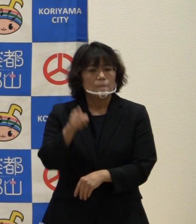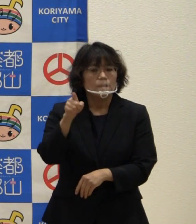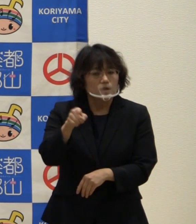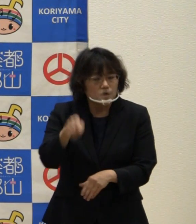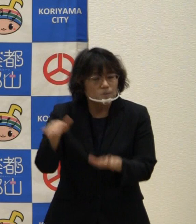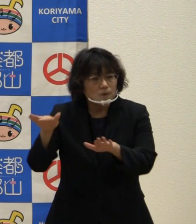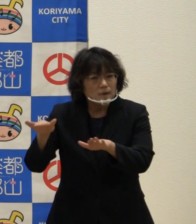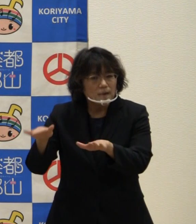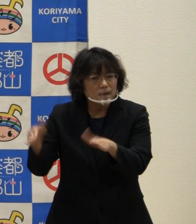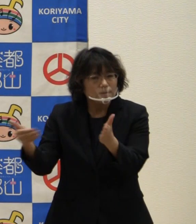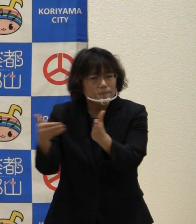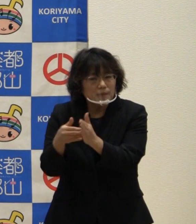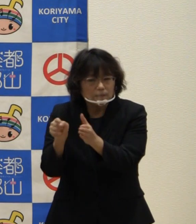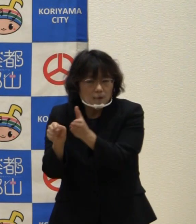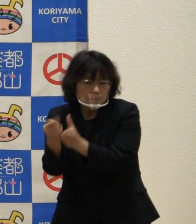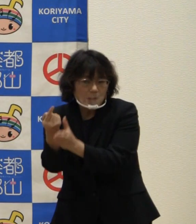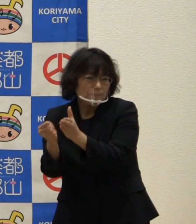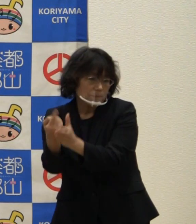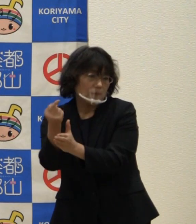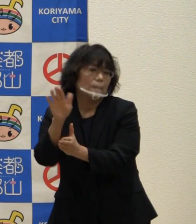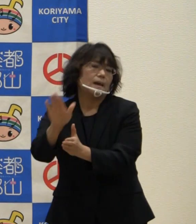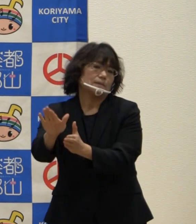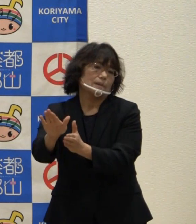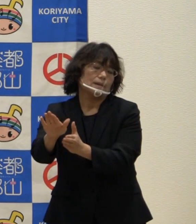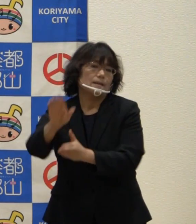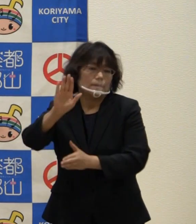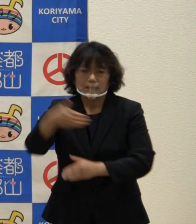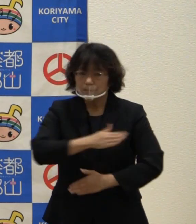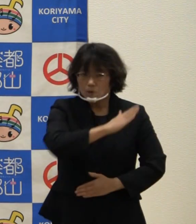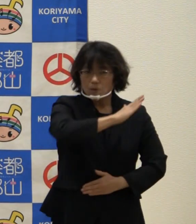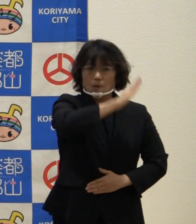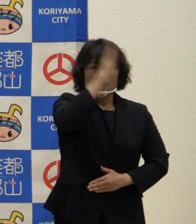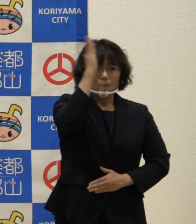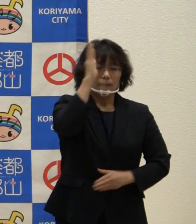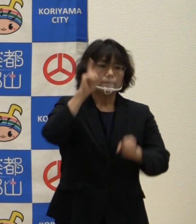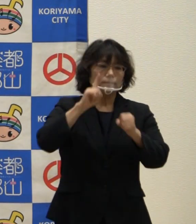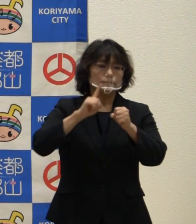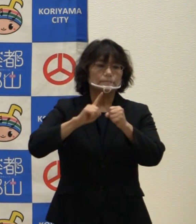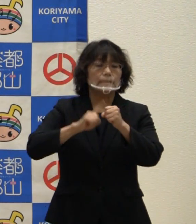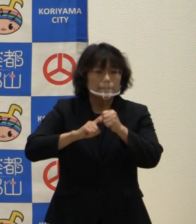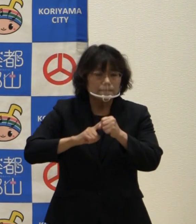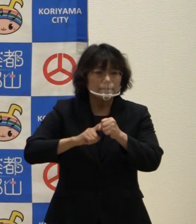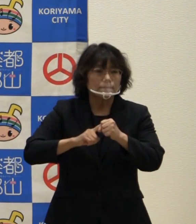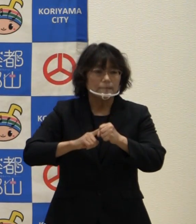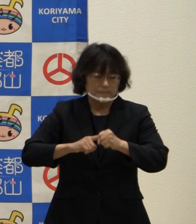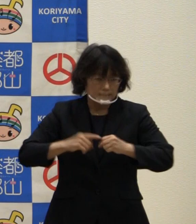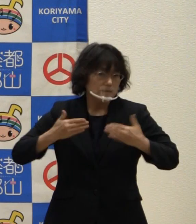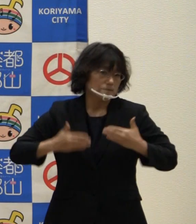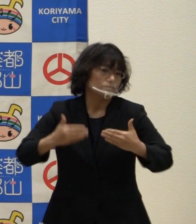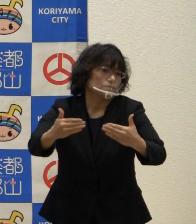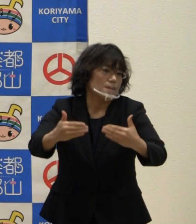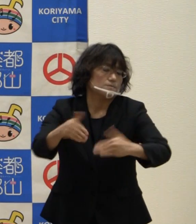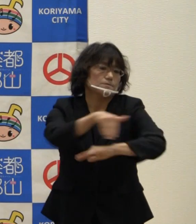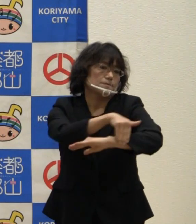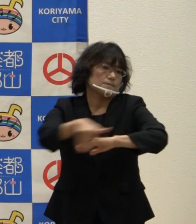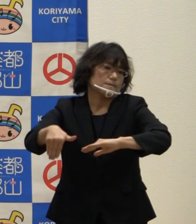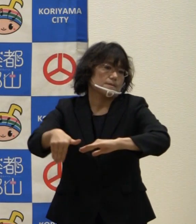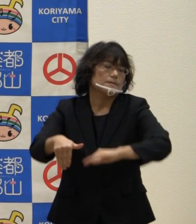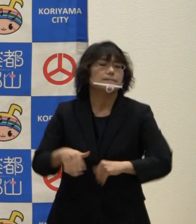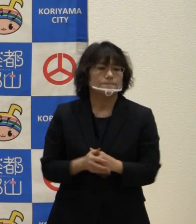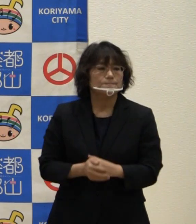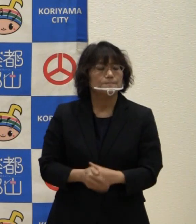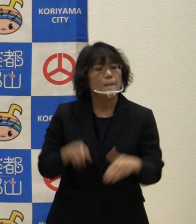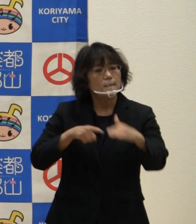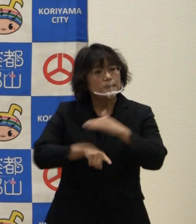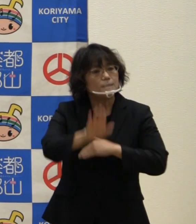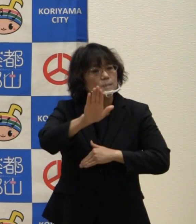で少しやってきましたけれども、本格的に取り組むという非常に意義ある署名になるの